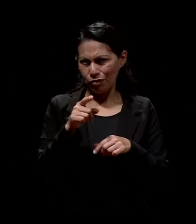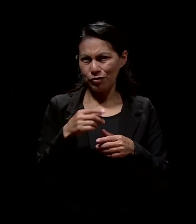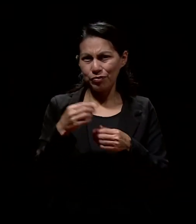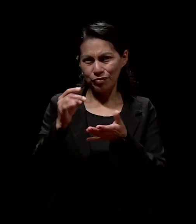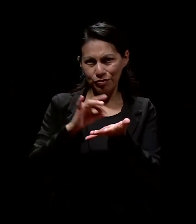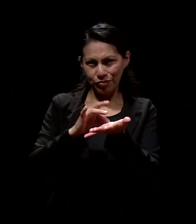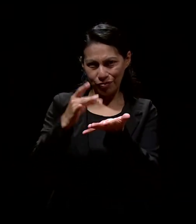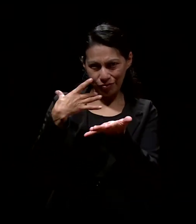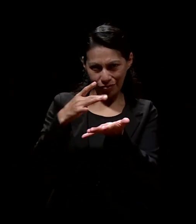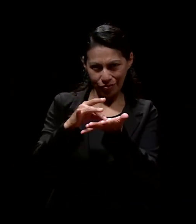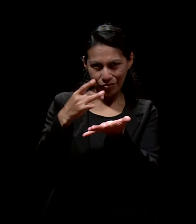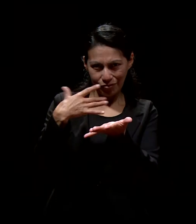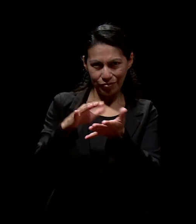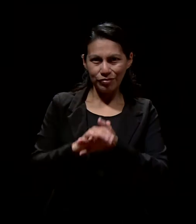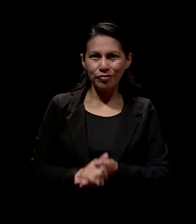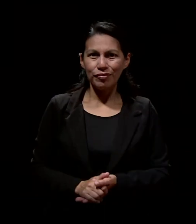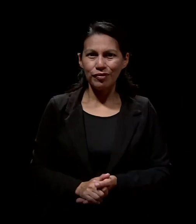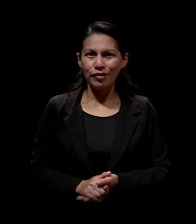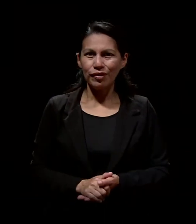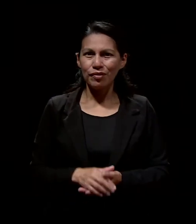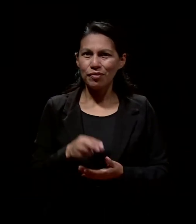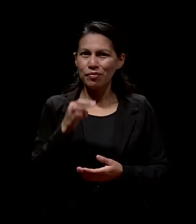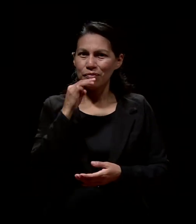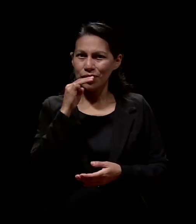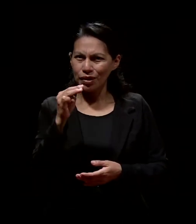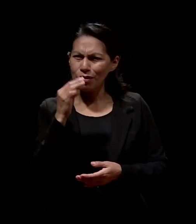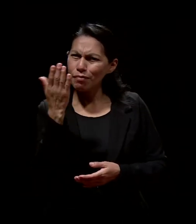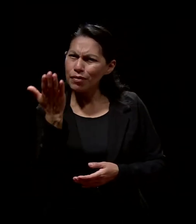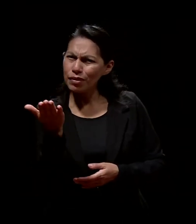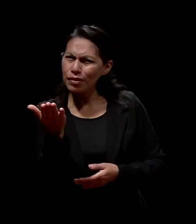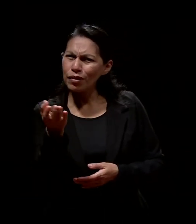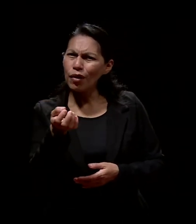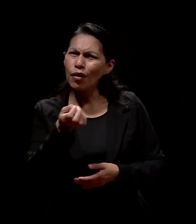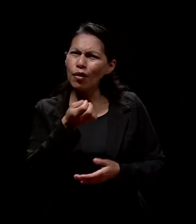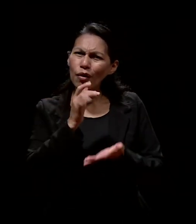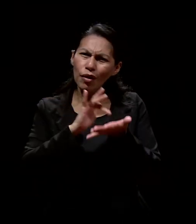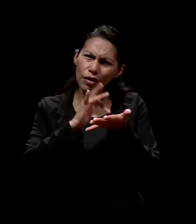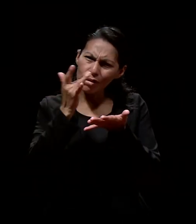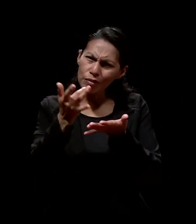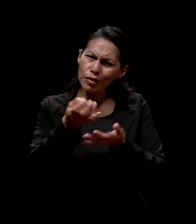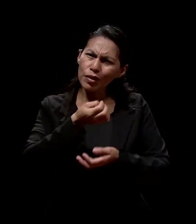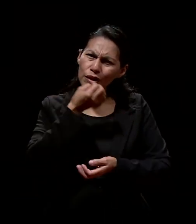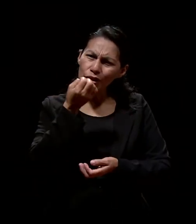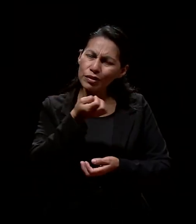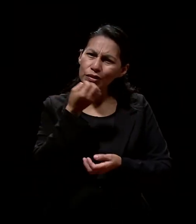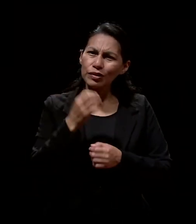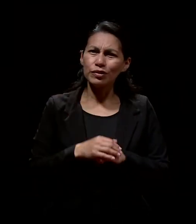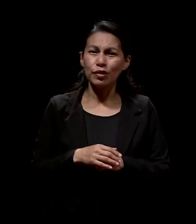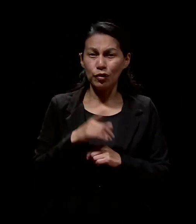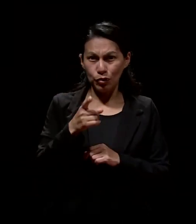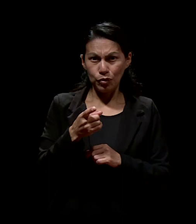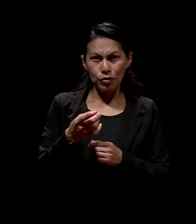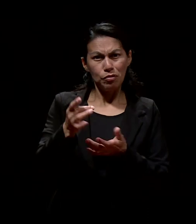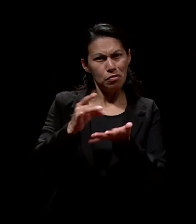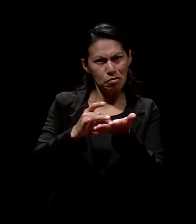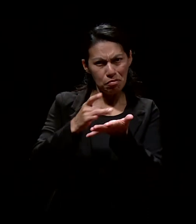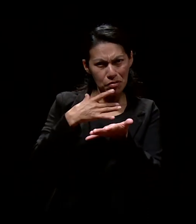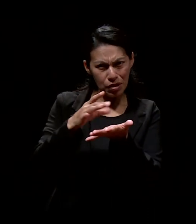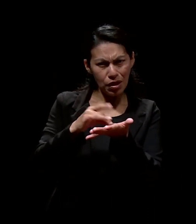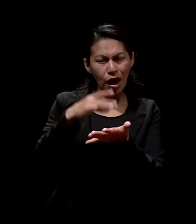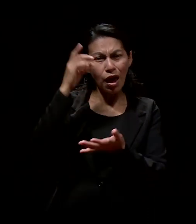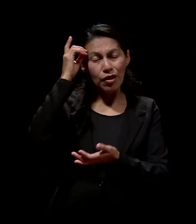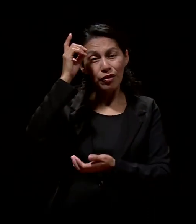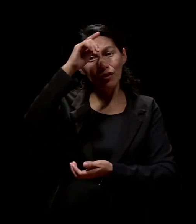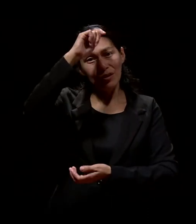todos podamos orar por ellos. Fíjate muy bien, envía los pedidos de oración mientras Dios te